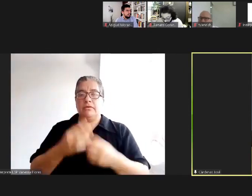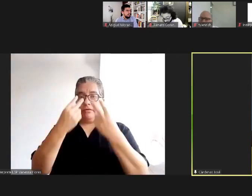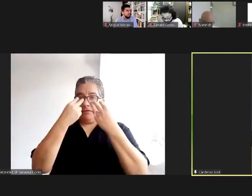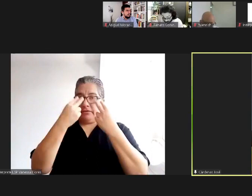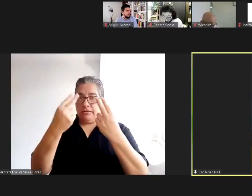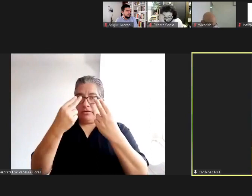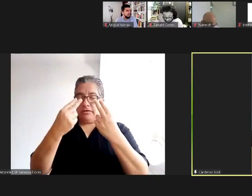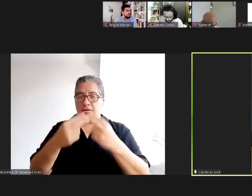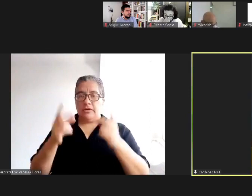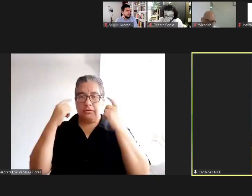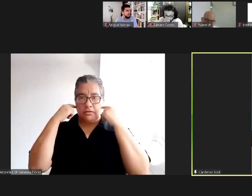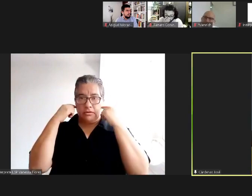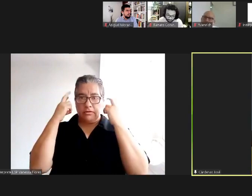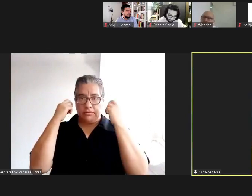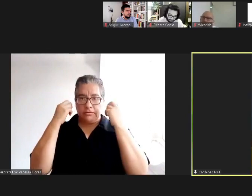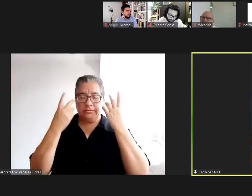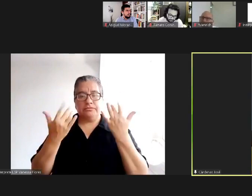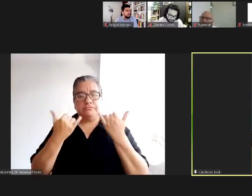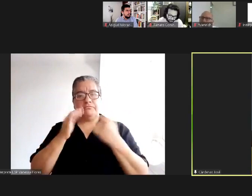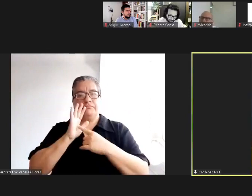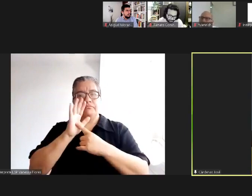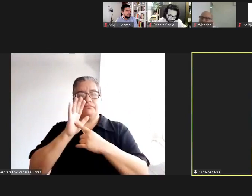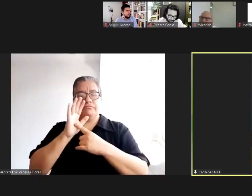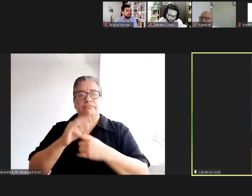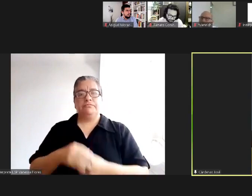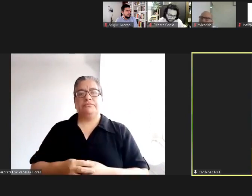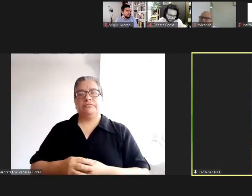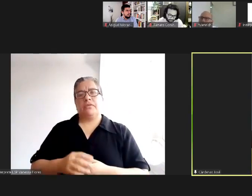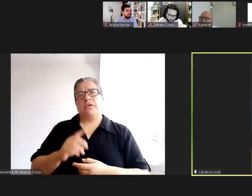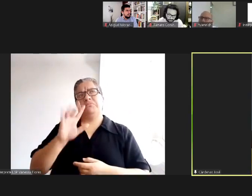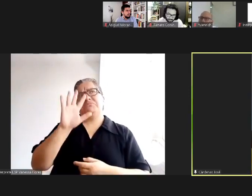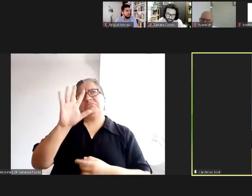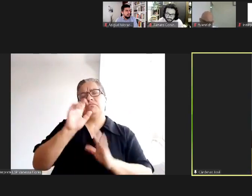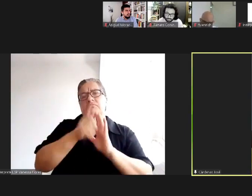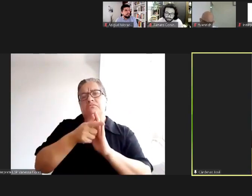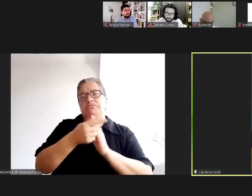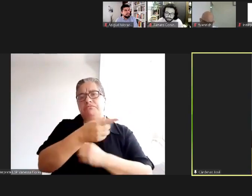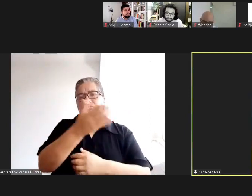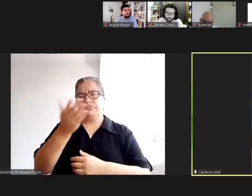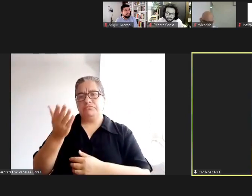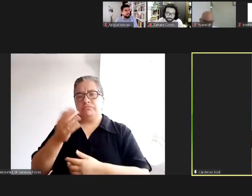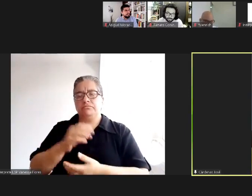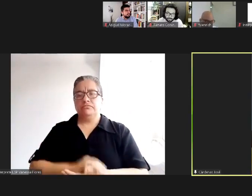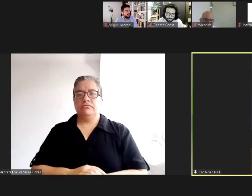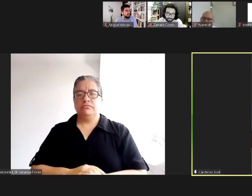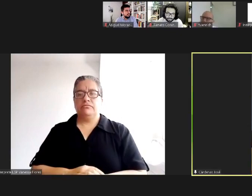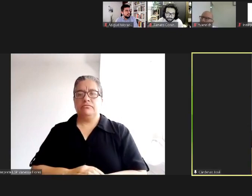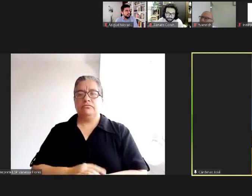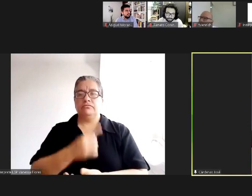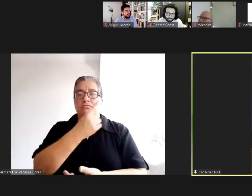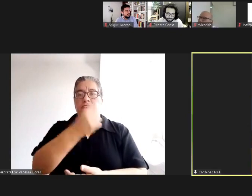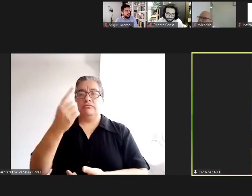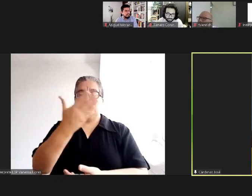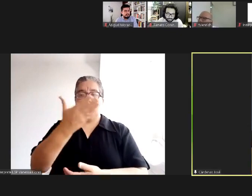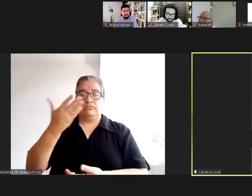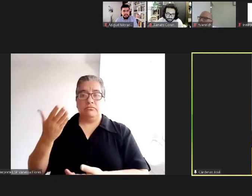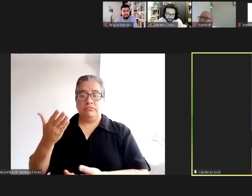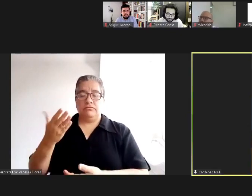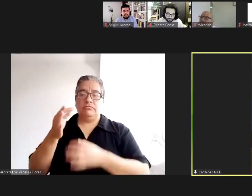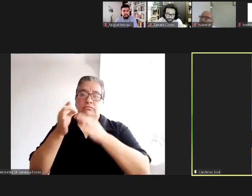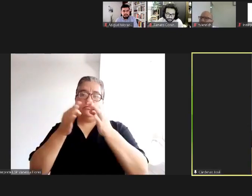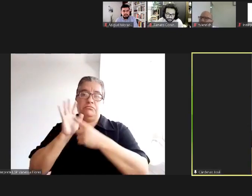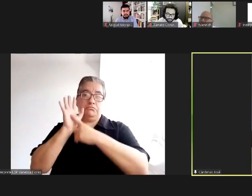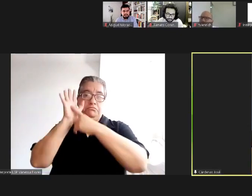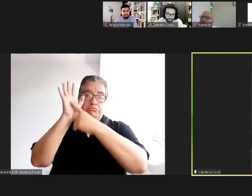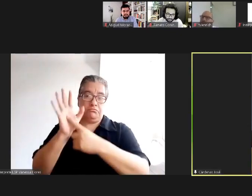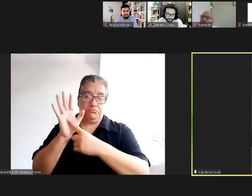auditiva. Vamos a hacer una primera ronda de unos 5 minutos en el que cada invitado se va a presentar, va a